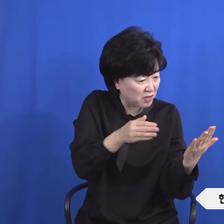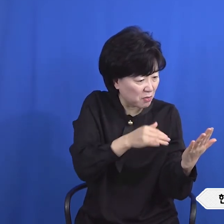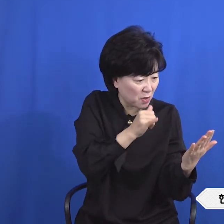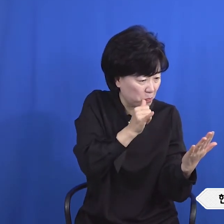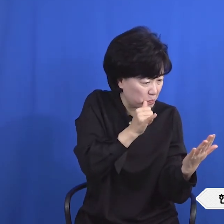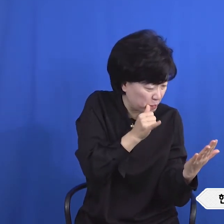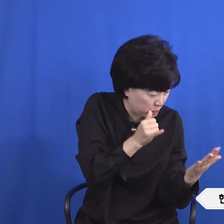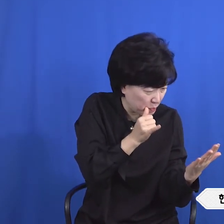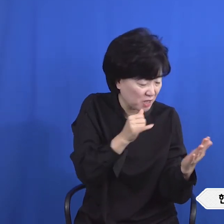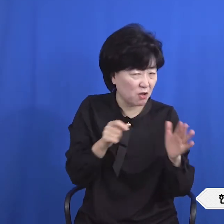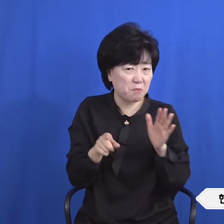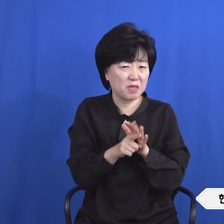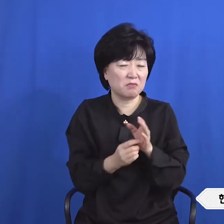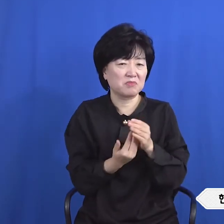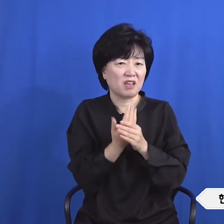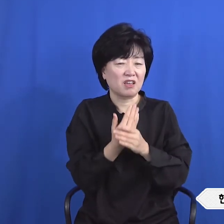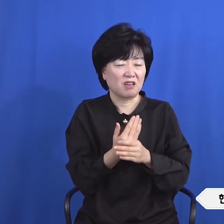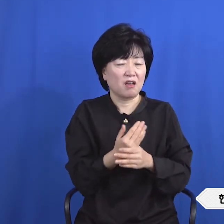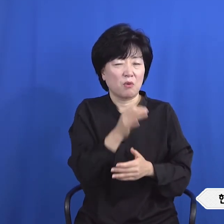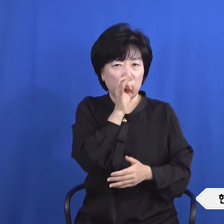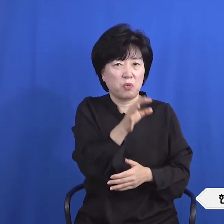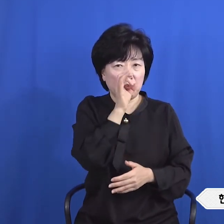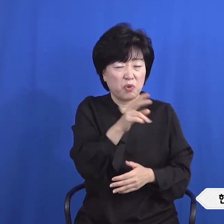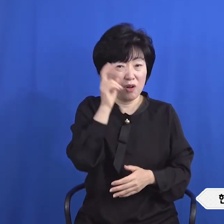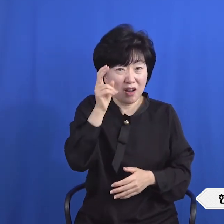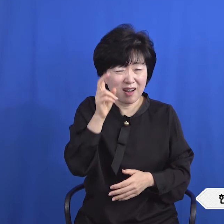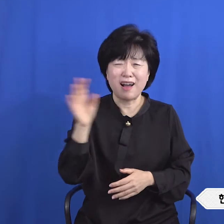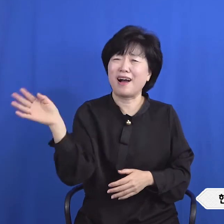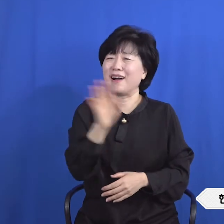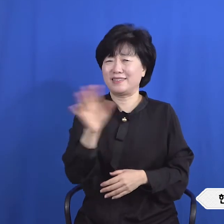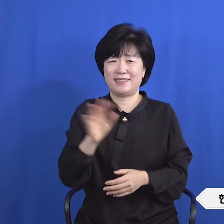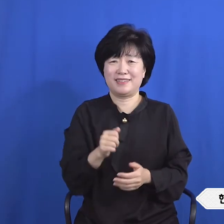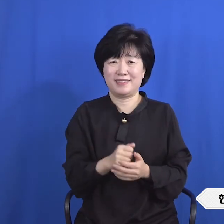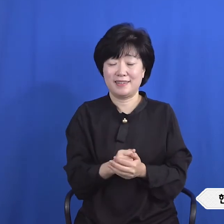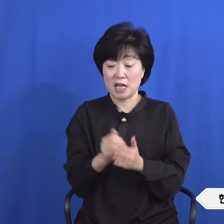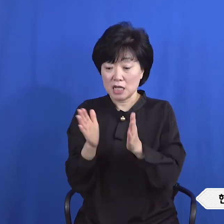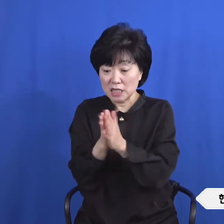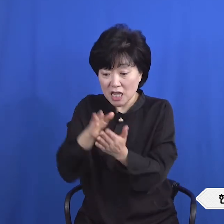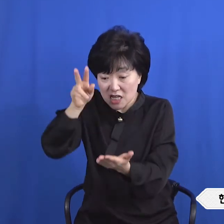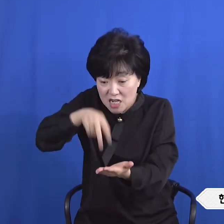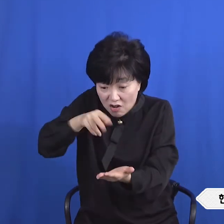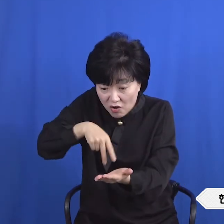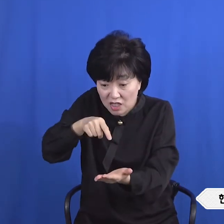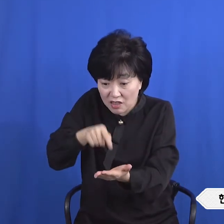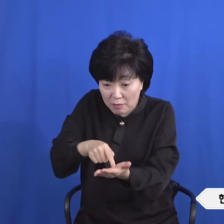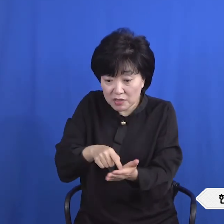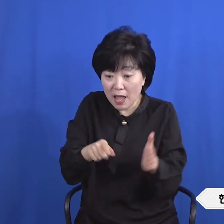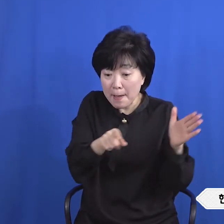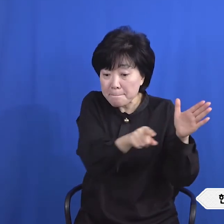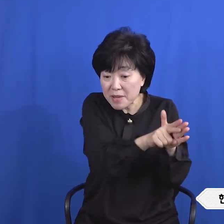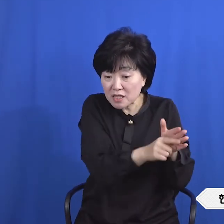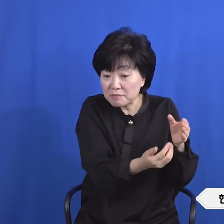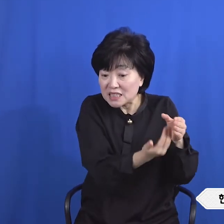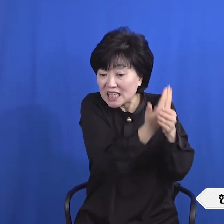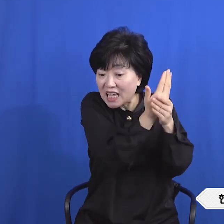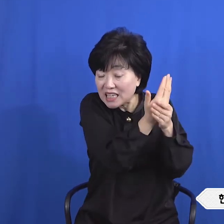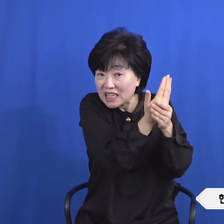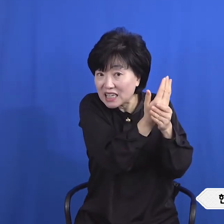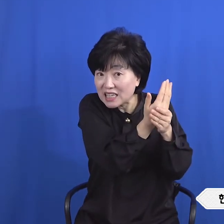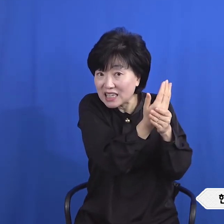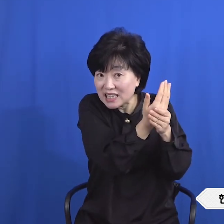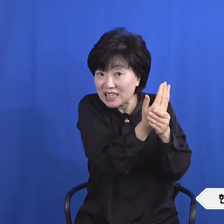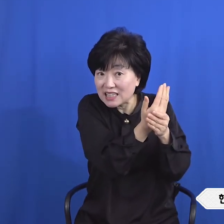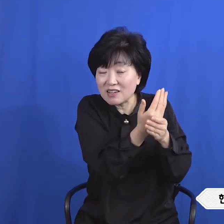싶으시지요? 아닙니다. 그런 책을 읽어서 믿음이 안 생기는 것이 아니라 믿음을 가지기